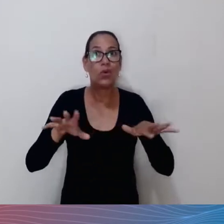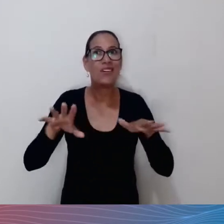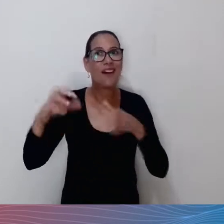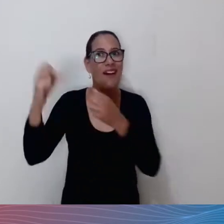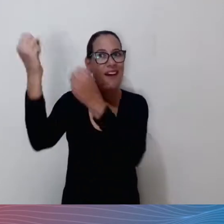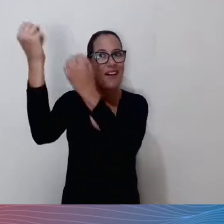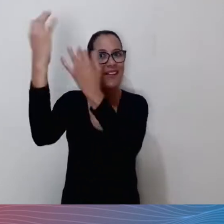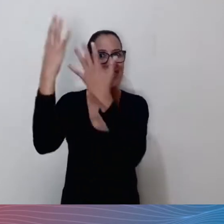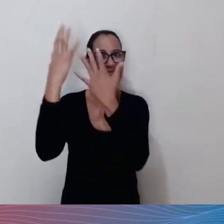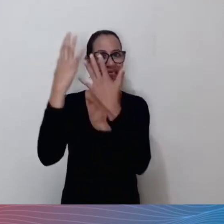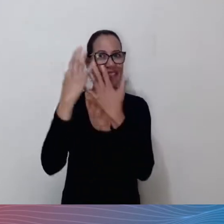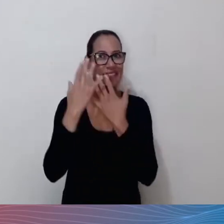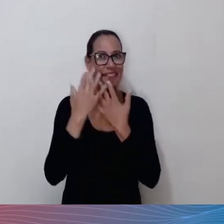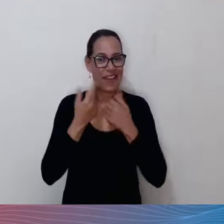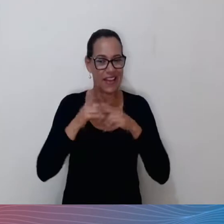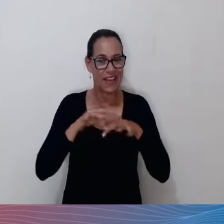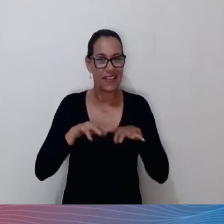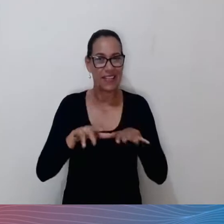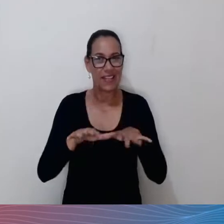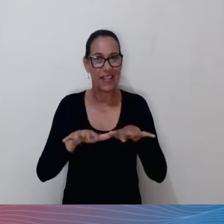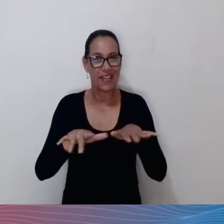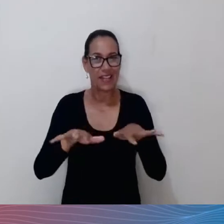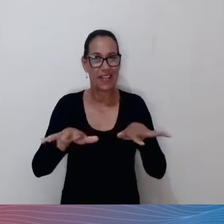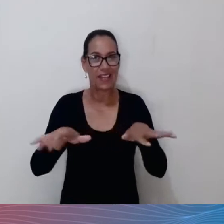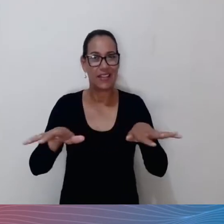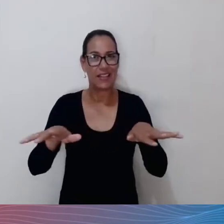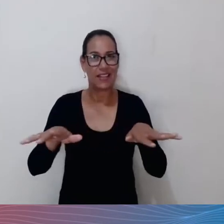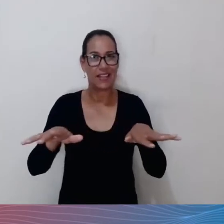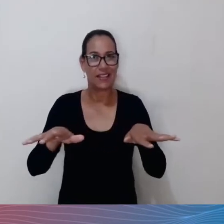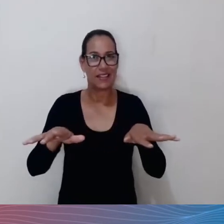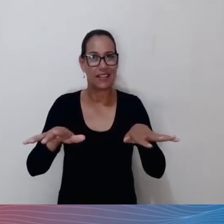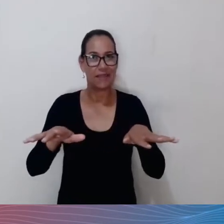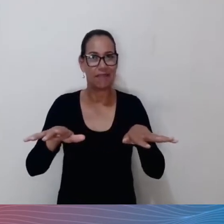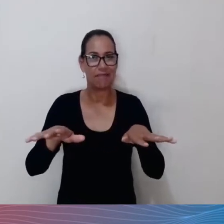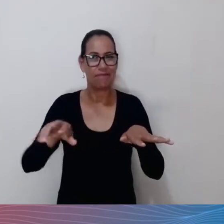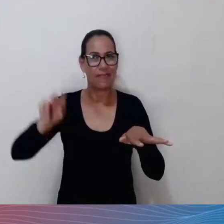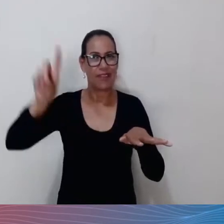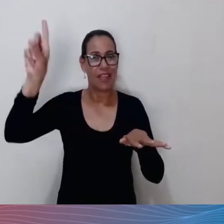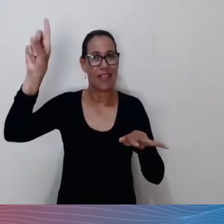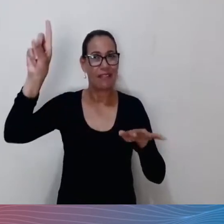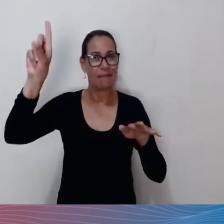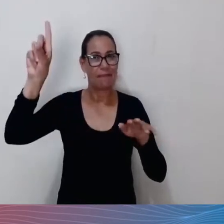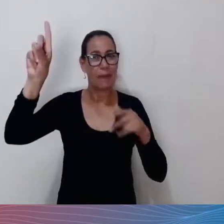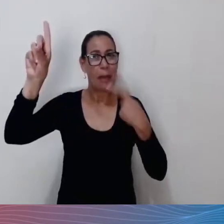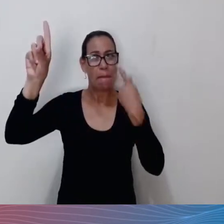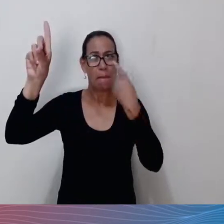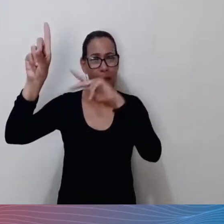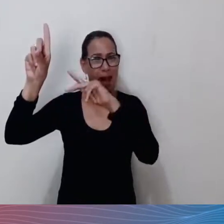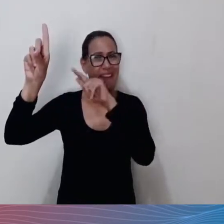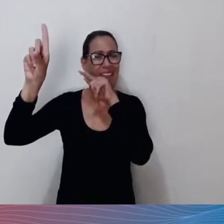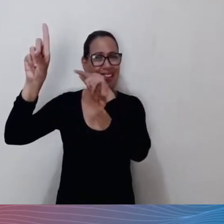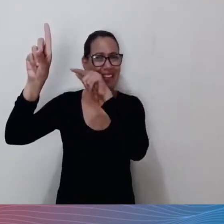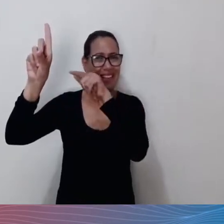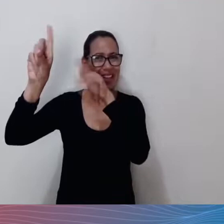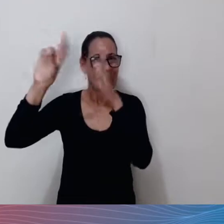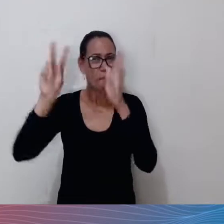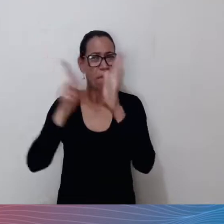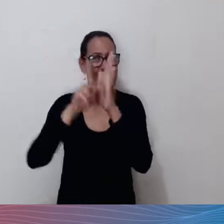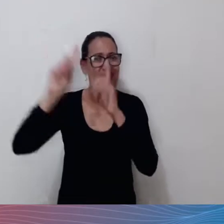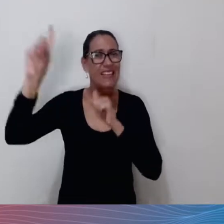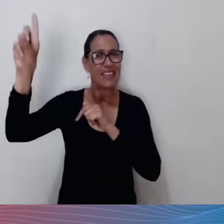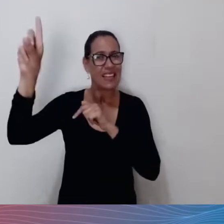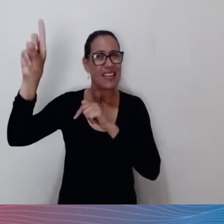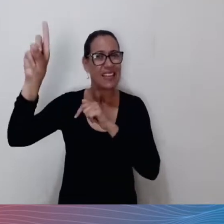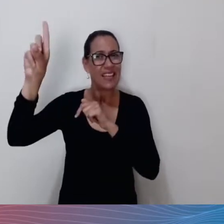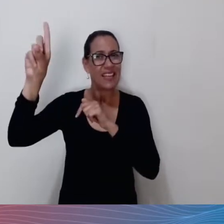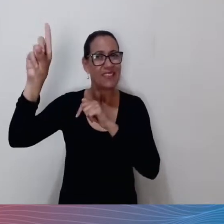E o próprio Deus triuno já deu esse exemplo para nós. Volta primeiro de